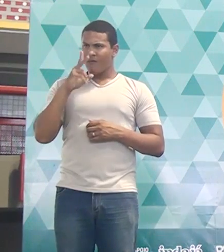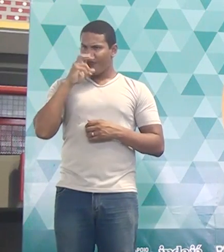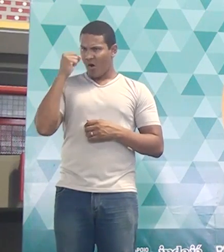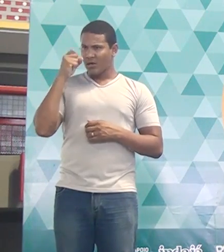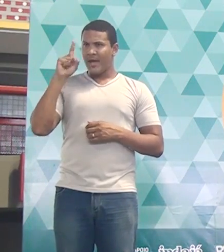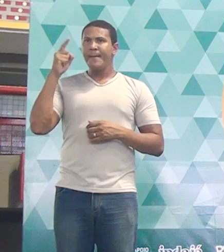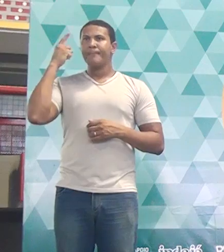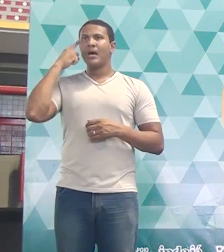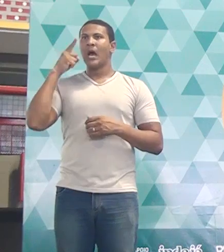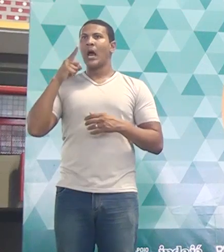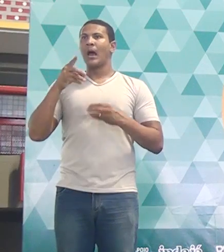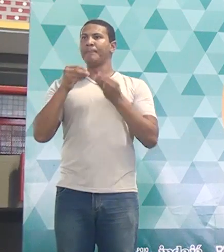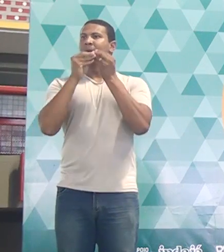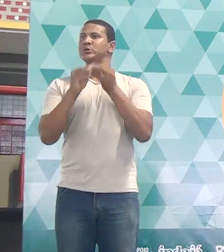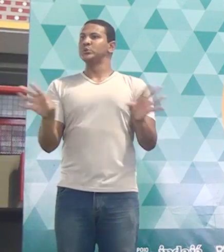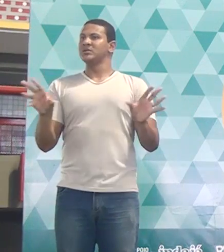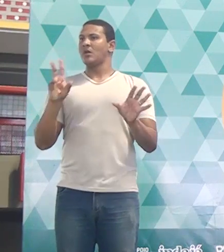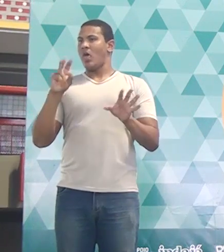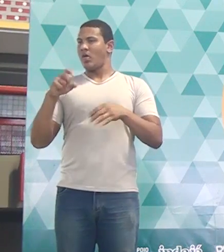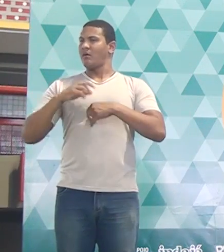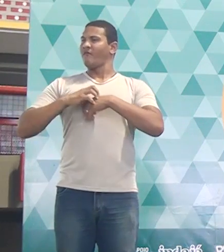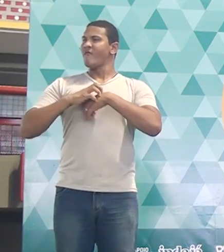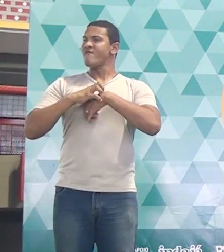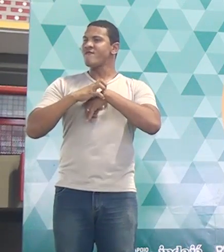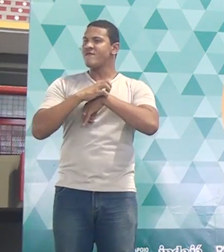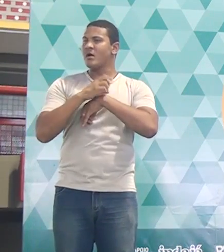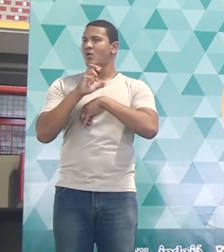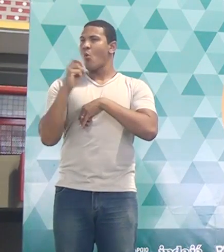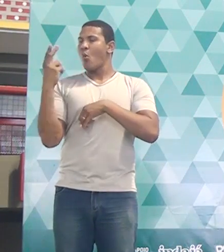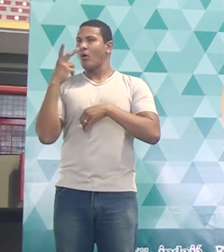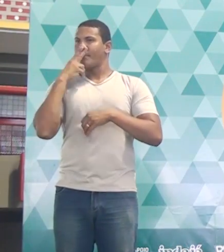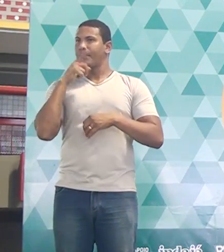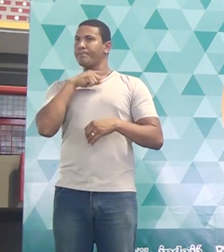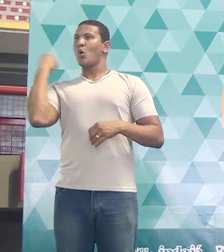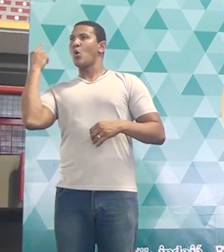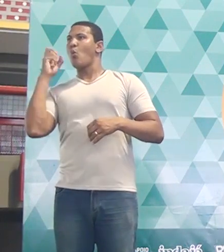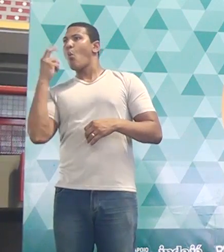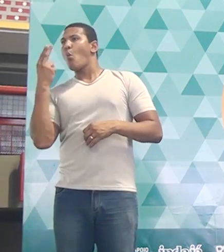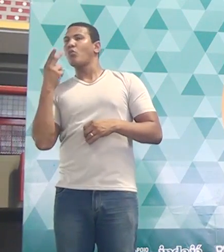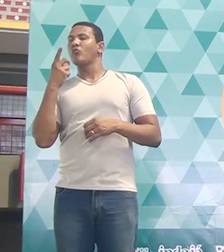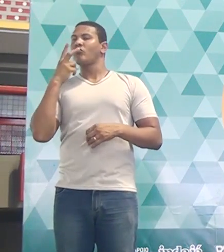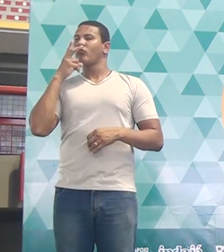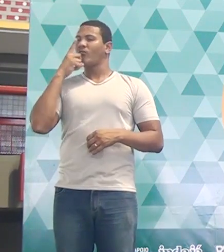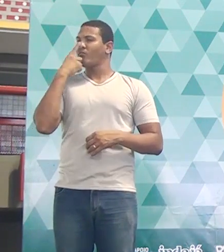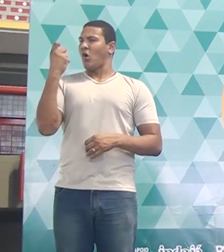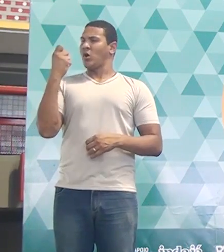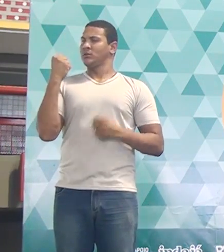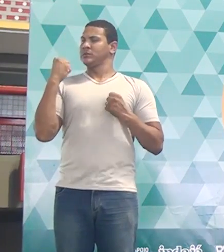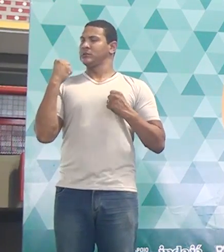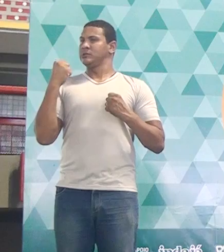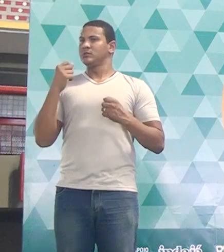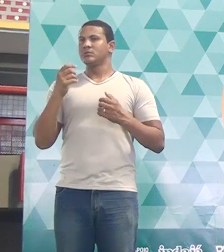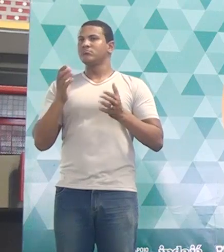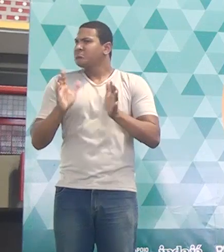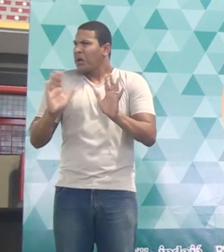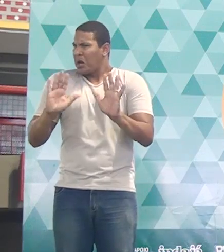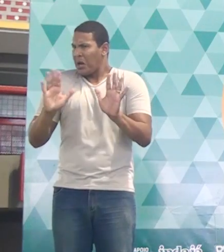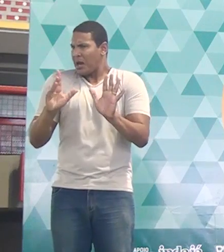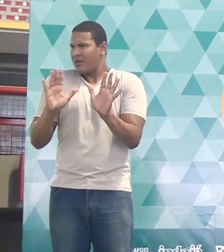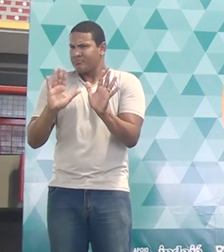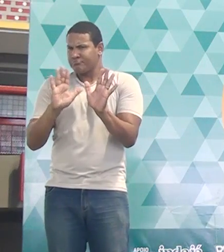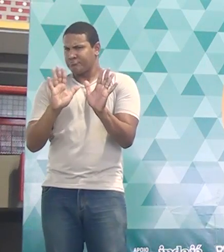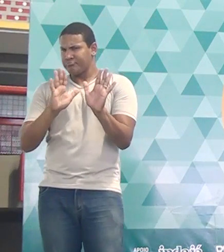estrago, é aquele que é corrosivo, é aquele que é letal, é aquele que tem um cheiro muito forte. Mas não é exatamente isso não,